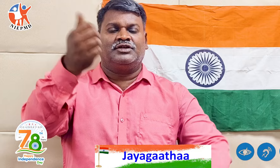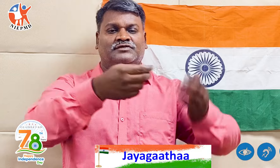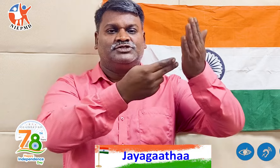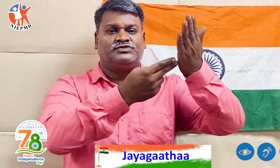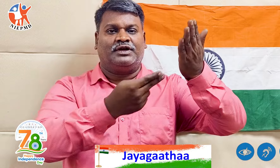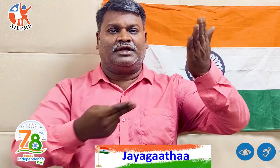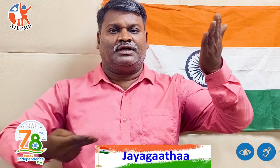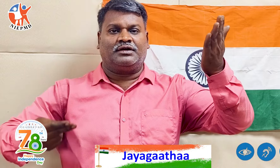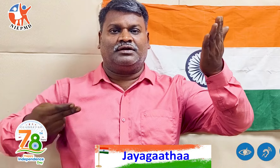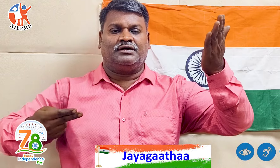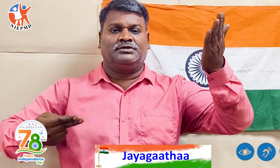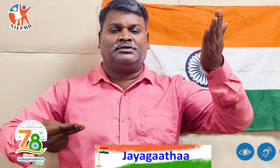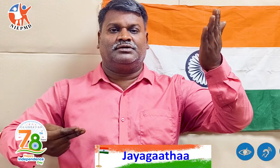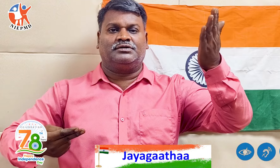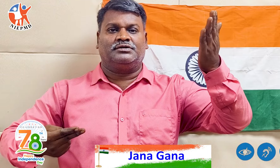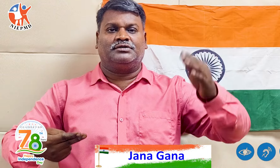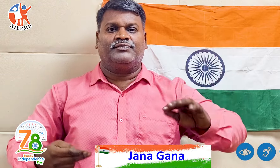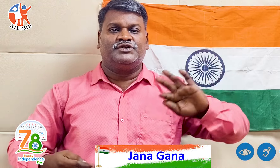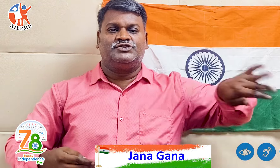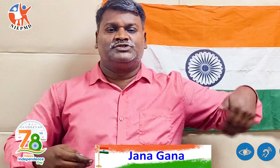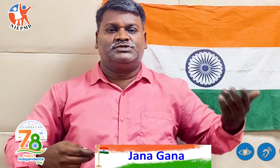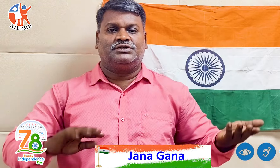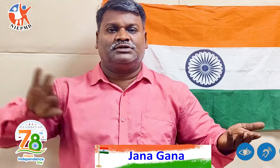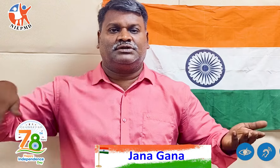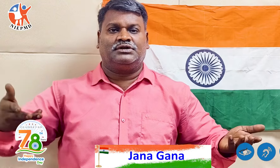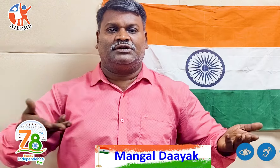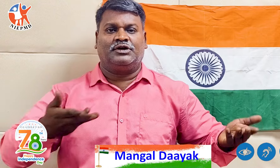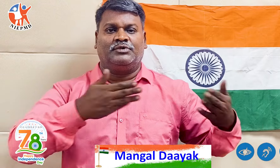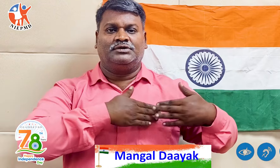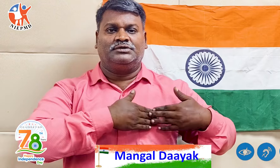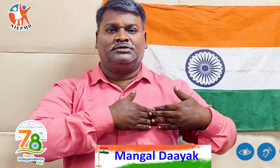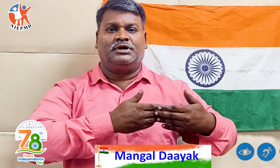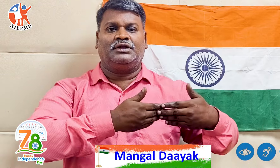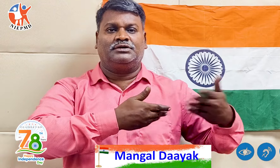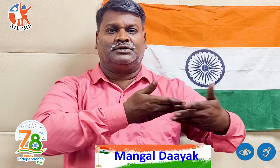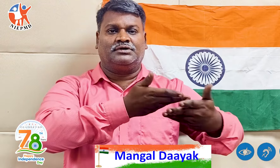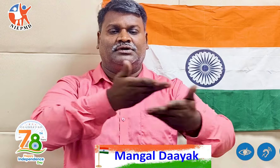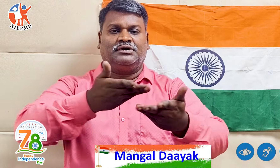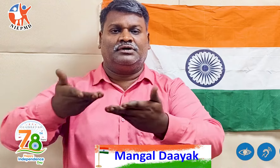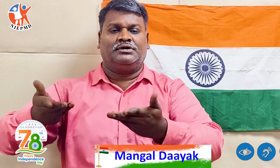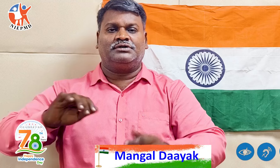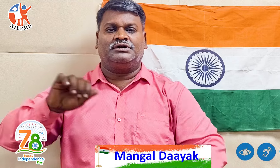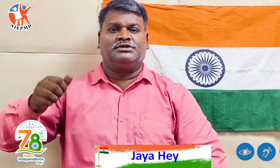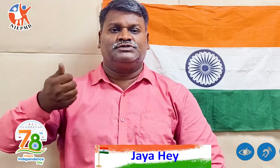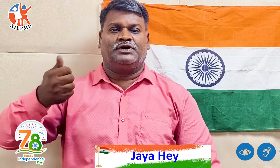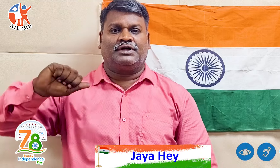गावे सब जय दाता जन गण मंगल